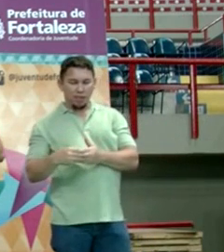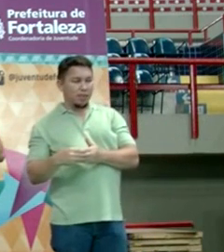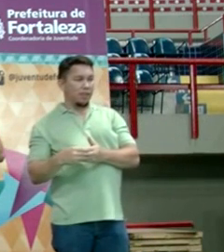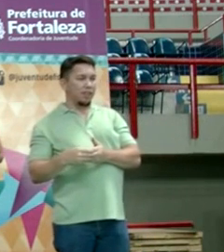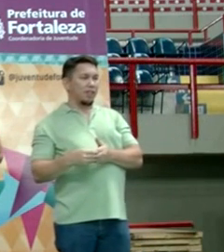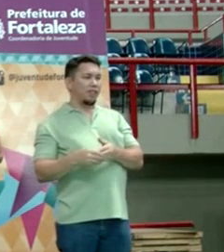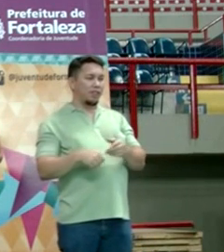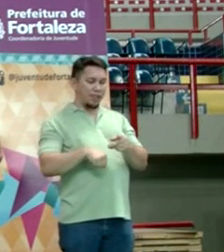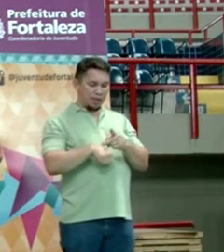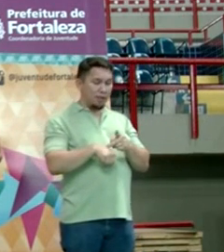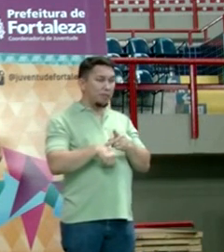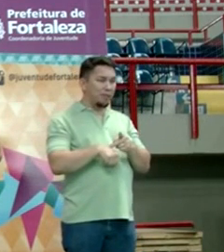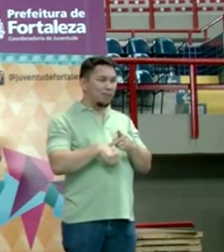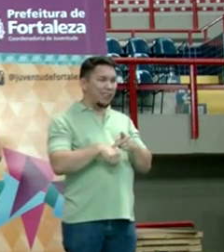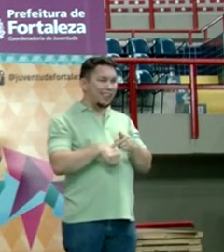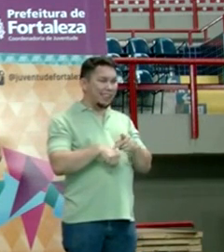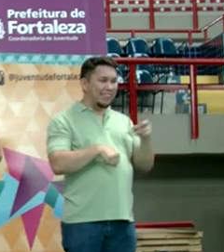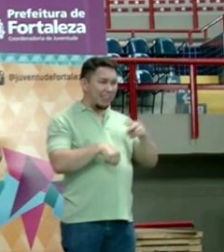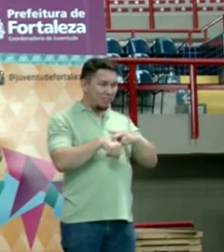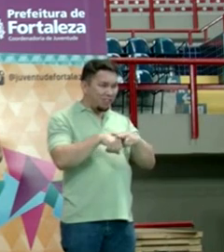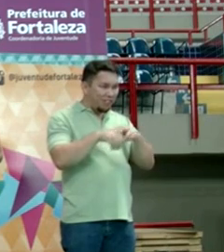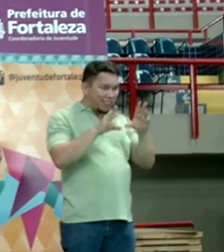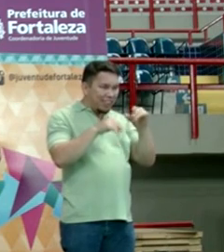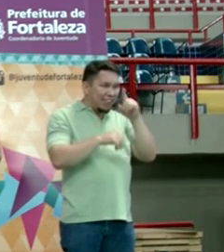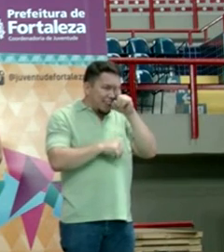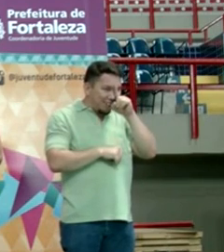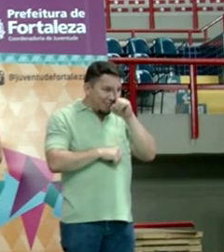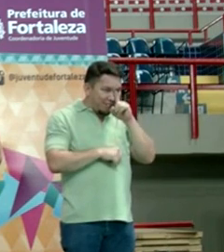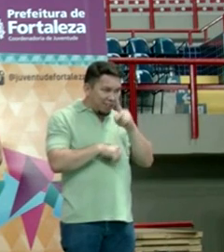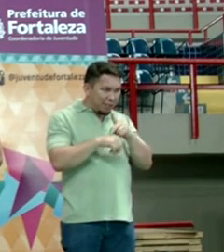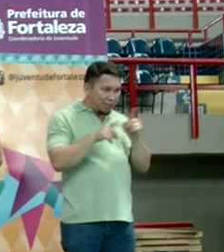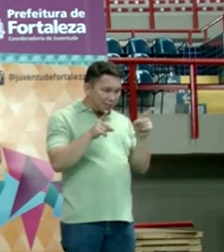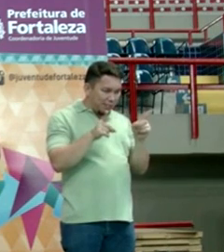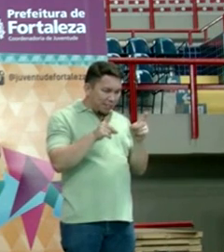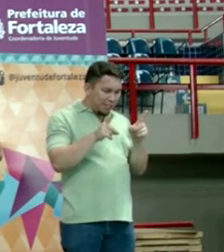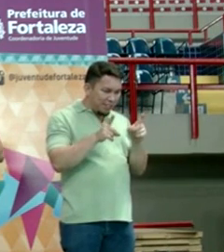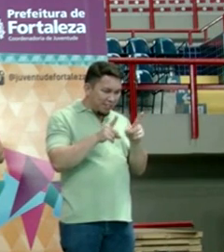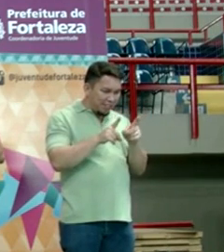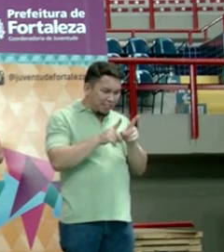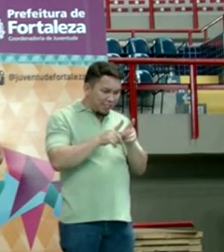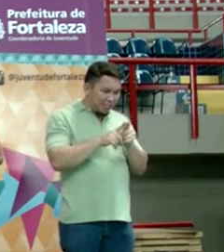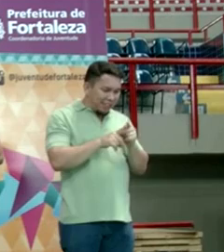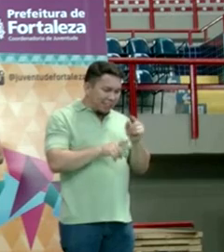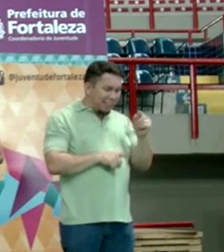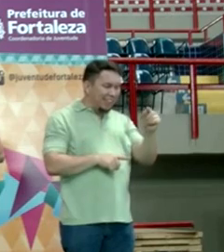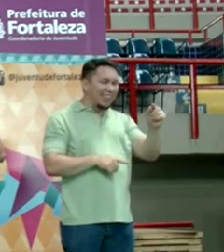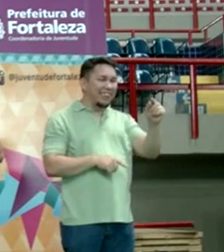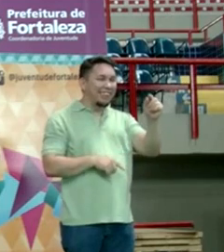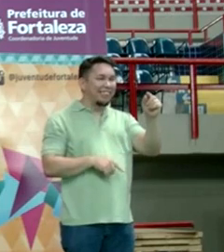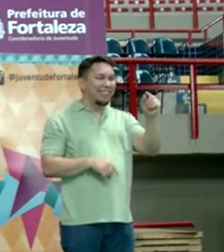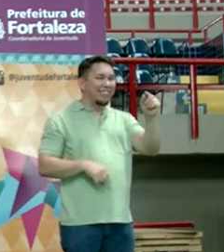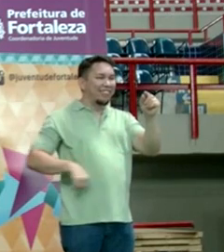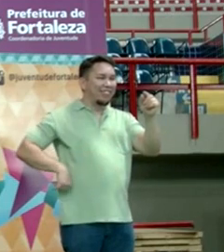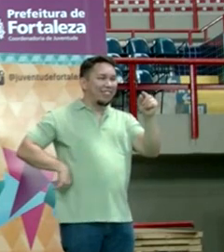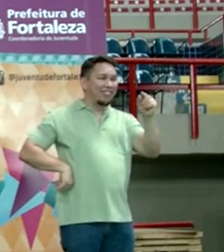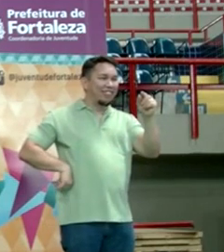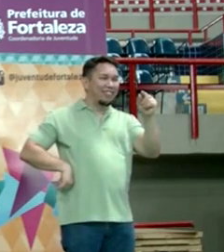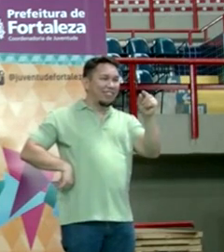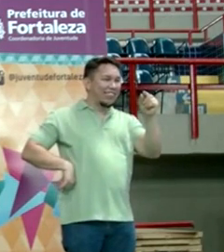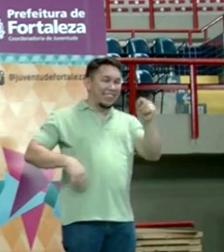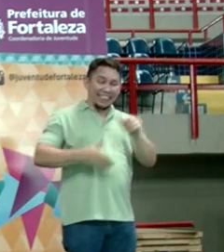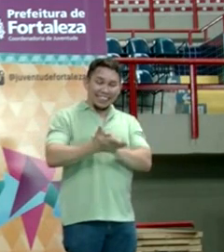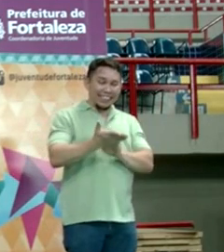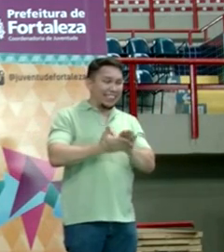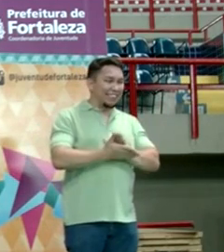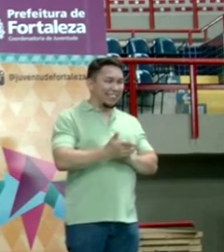mais nem preta, foi porque a banana quando vai ficando ruim, ela vai diminuindo. Veio só a semente de lá para cá. Sobrou foi nada,